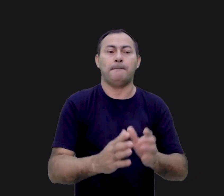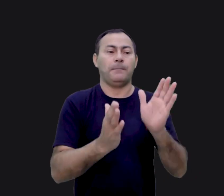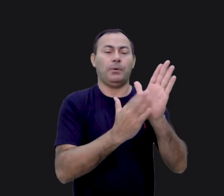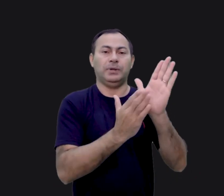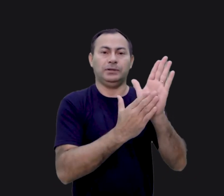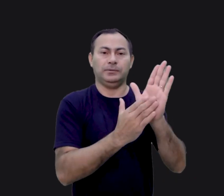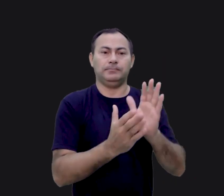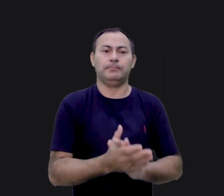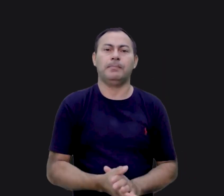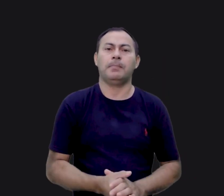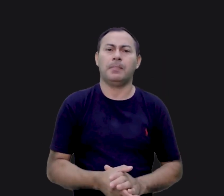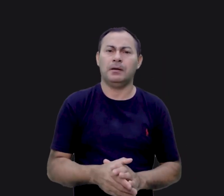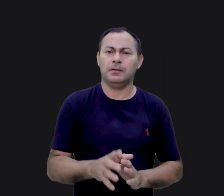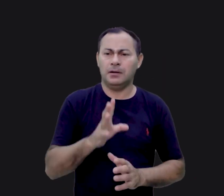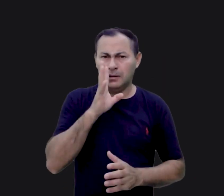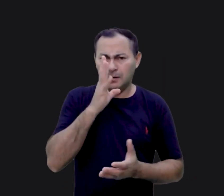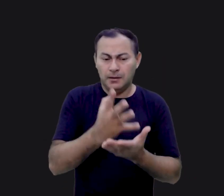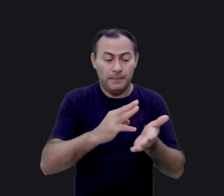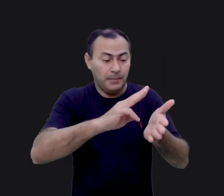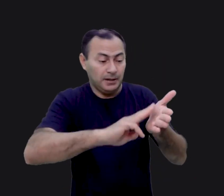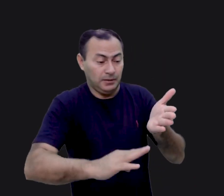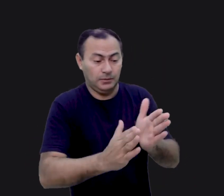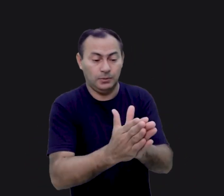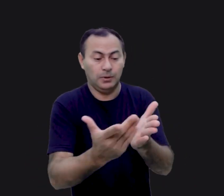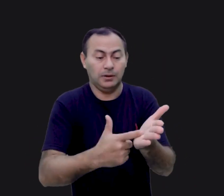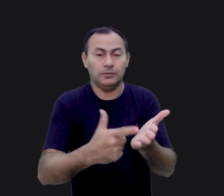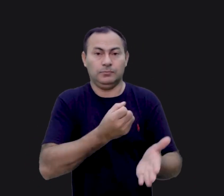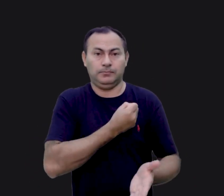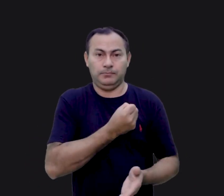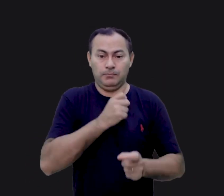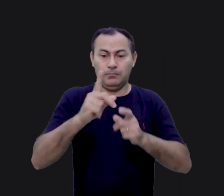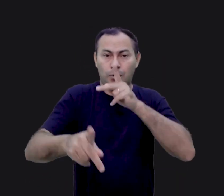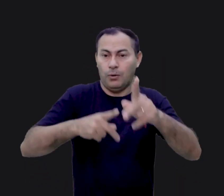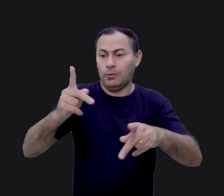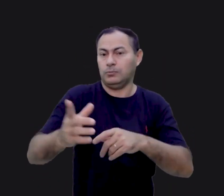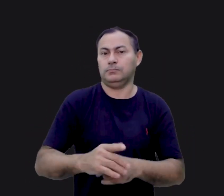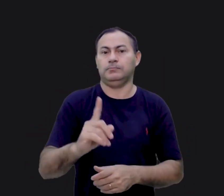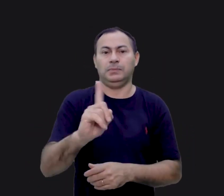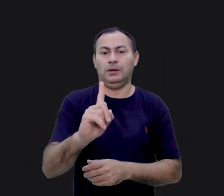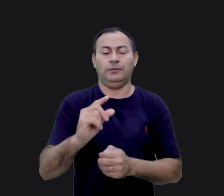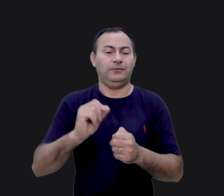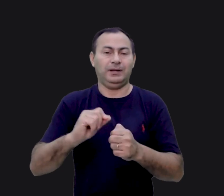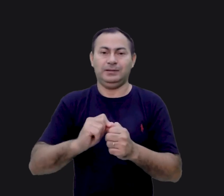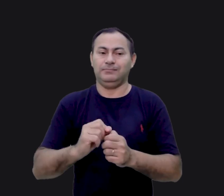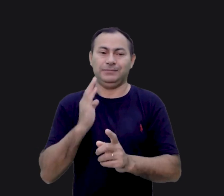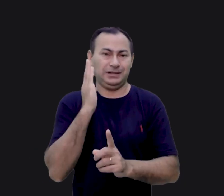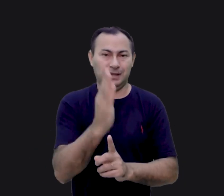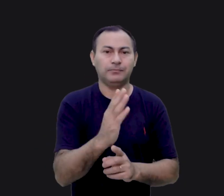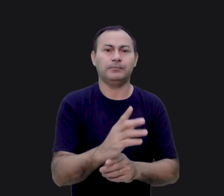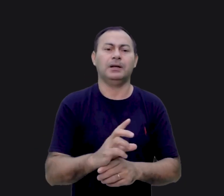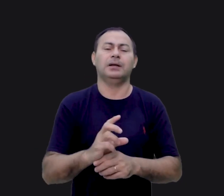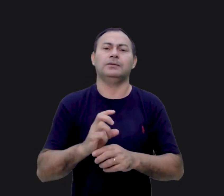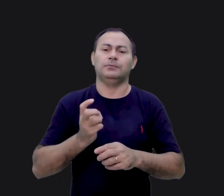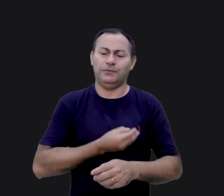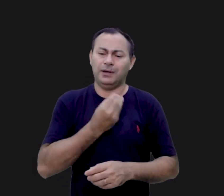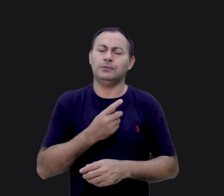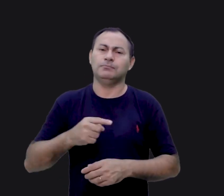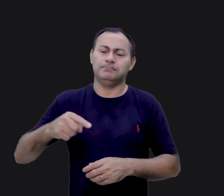prometida a impressionante mensagem do livro de números é que o povo não fez isso eles andaram